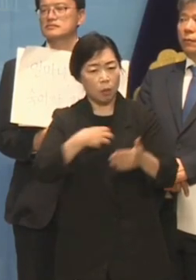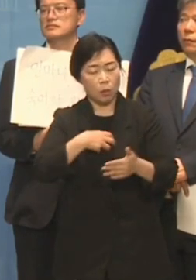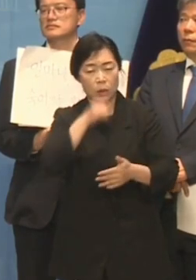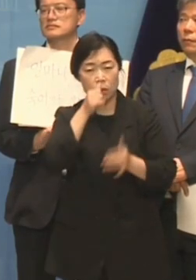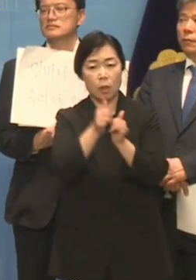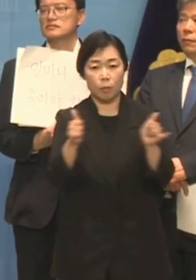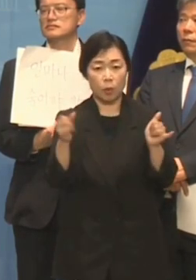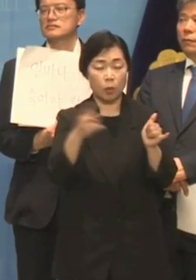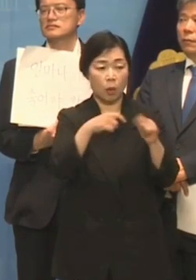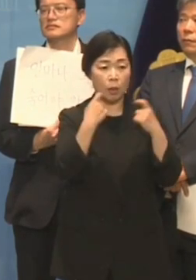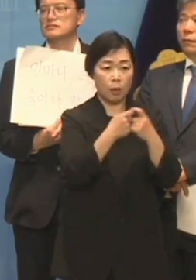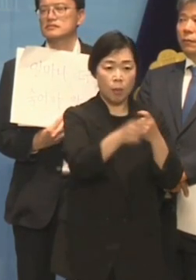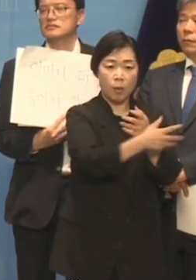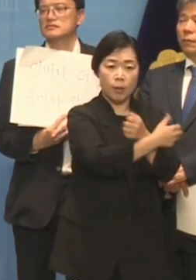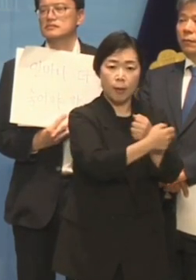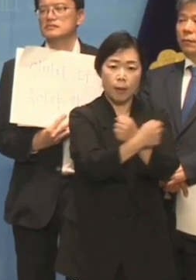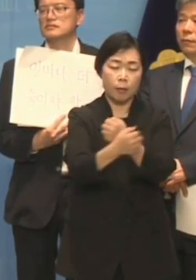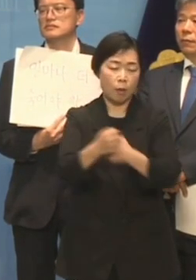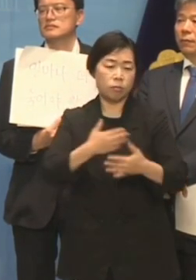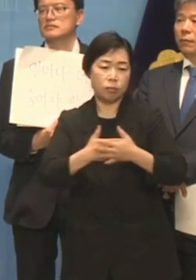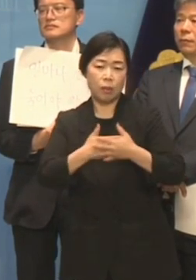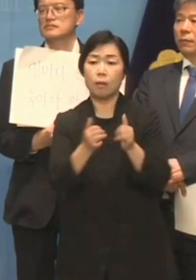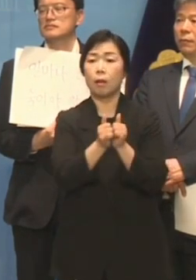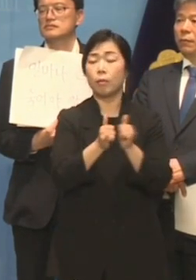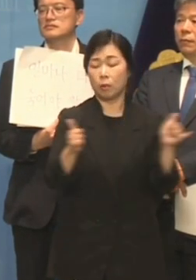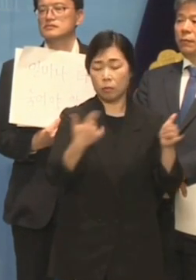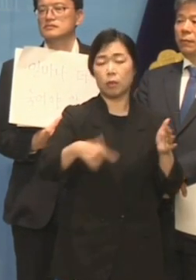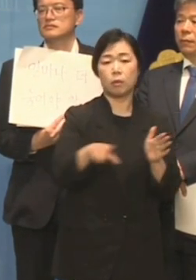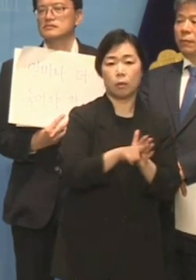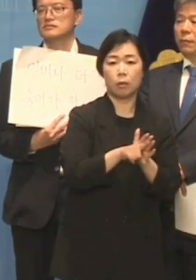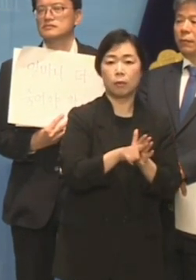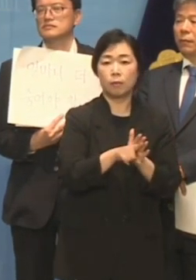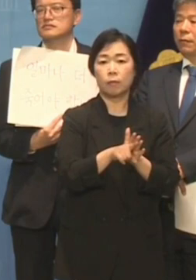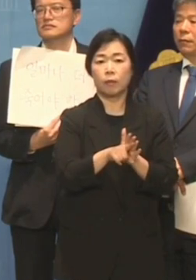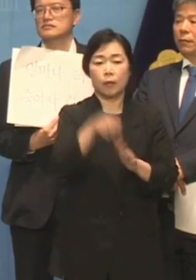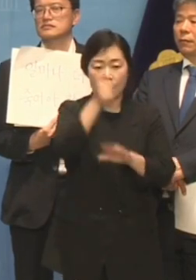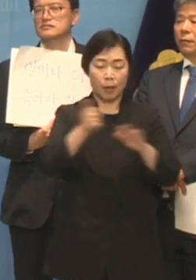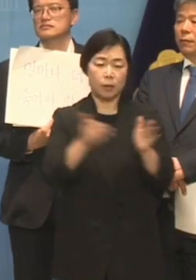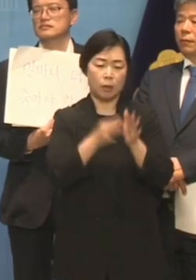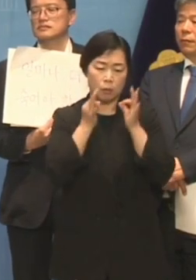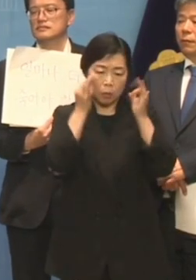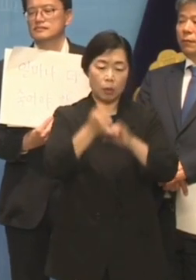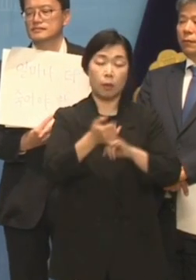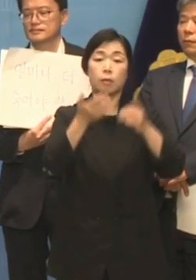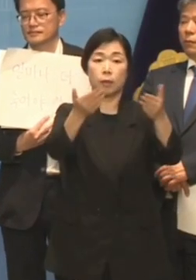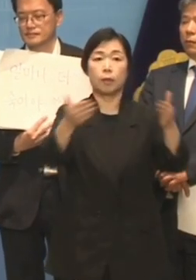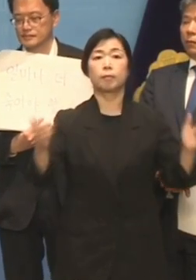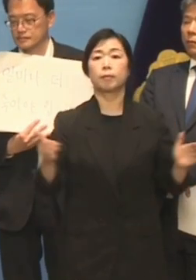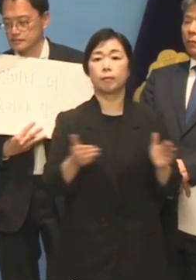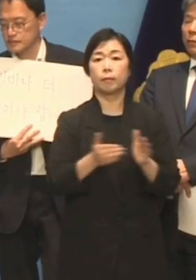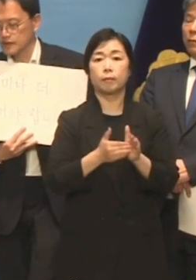그리고 민간임대시장에서 계약 자체를 불안해하고 있는 분들을 위해서 끝까지 노력하도록